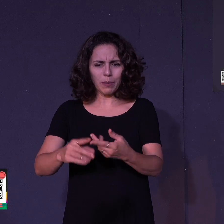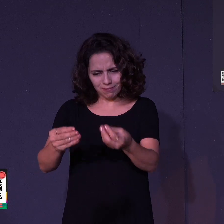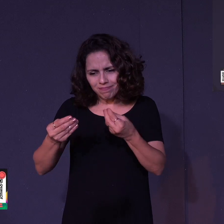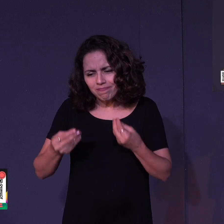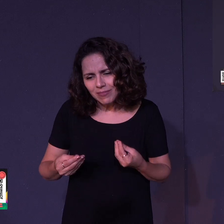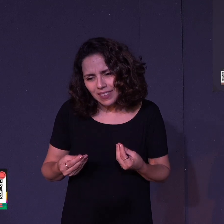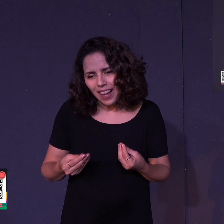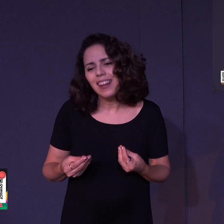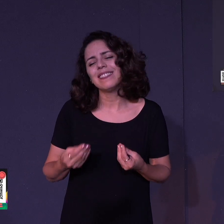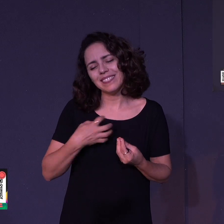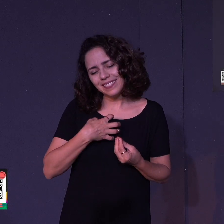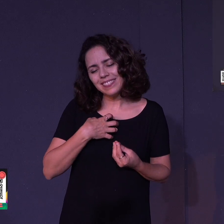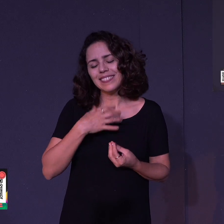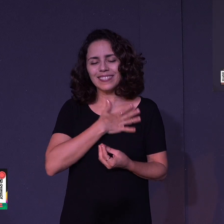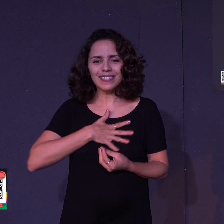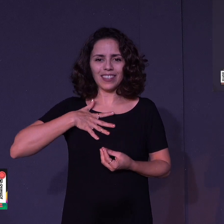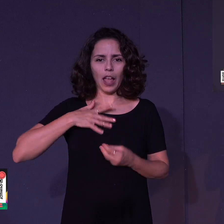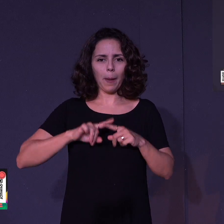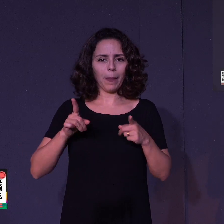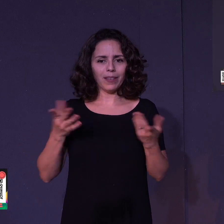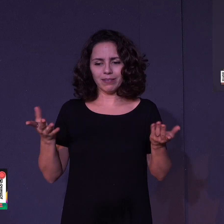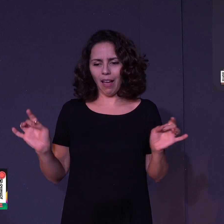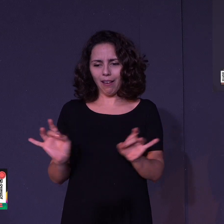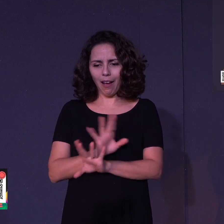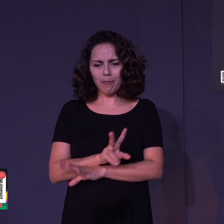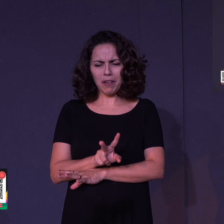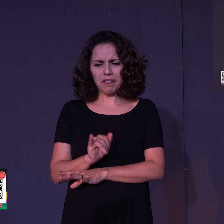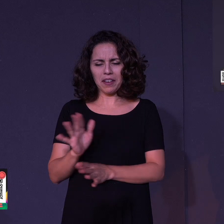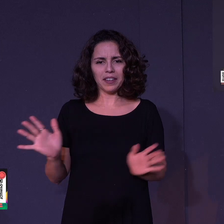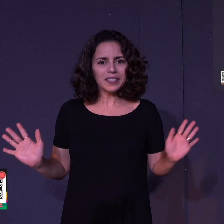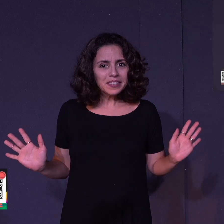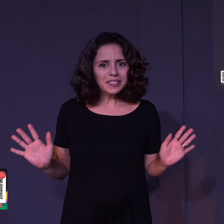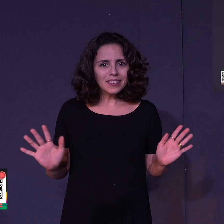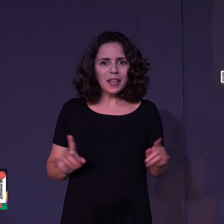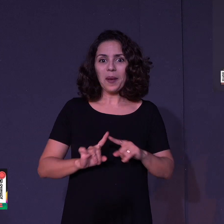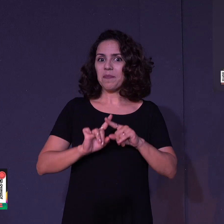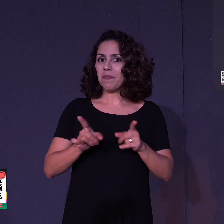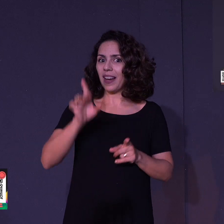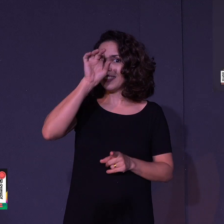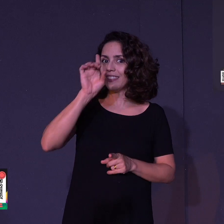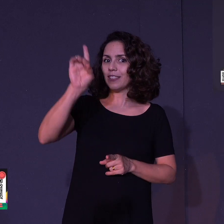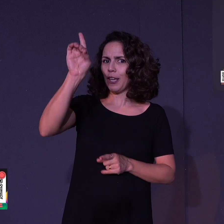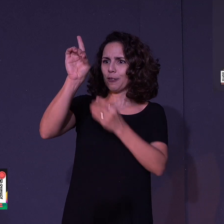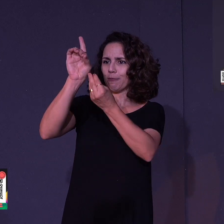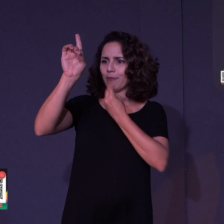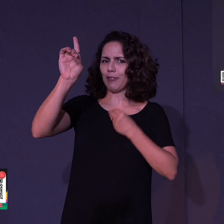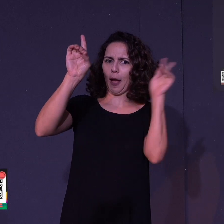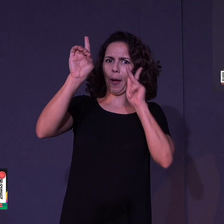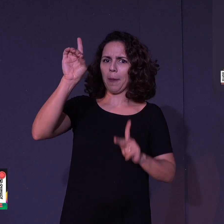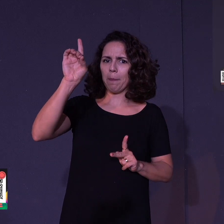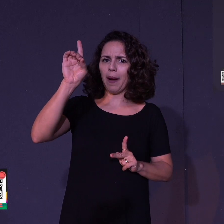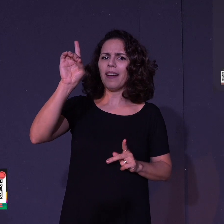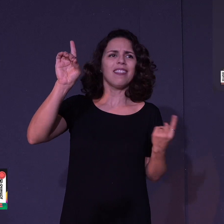aqui, no momento que nós estamos, e paz eterna junto com Ele. Nós precisamos discernir espiritualmente isso, porque